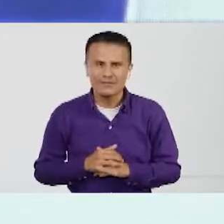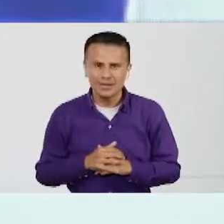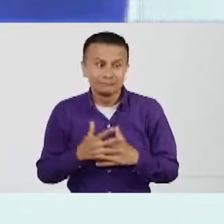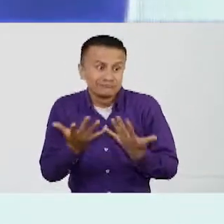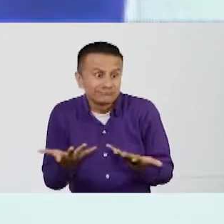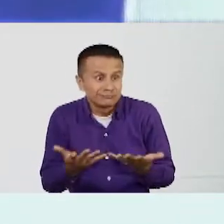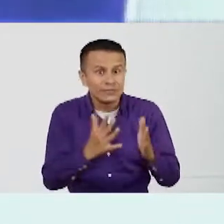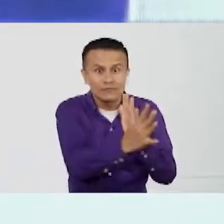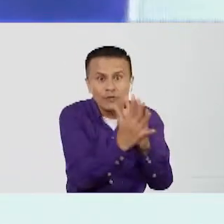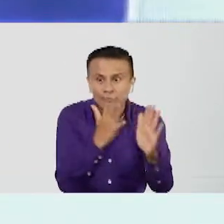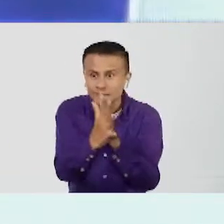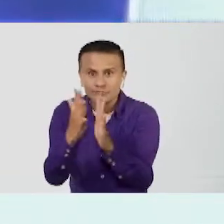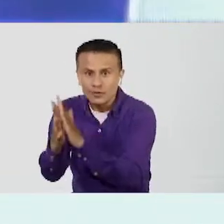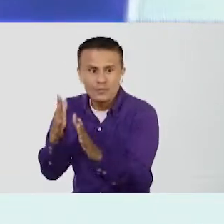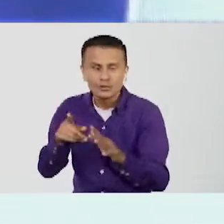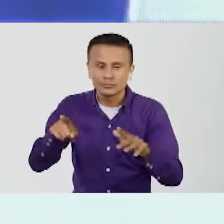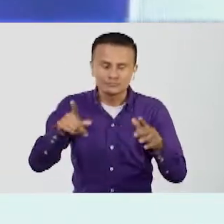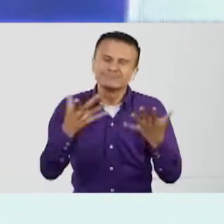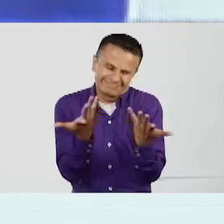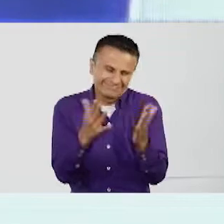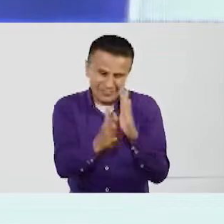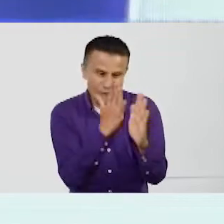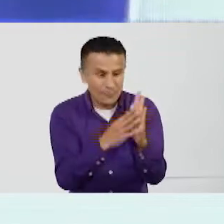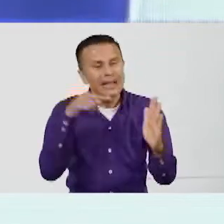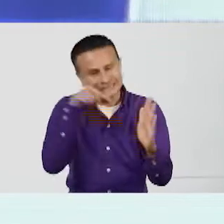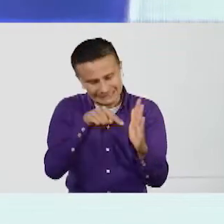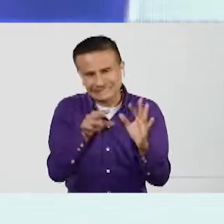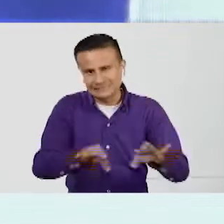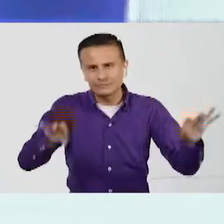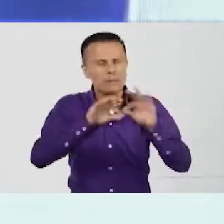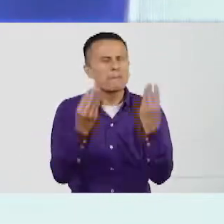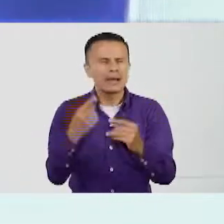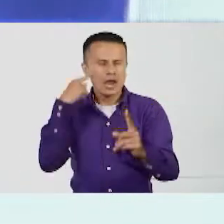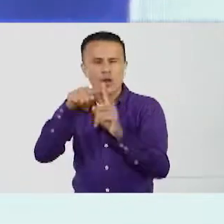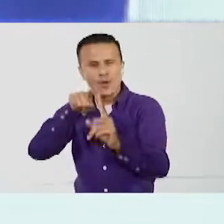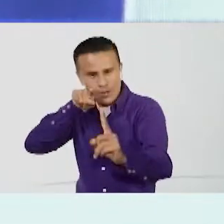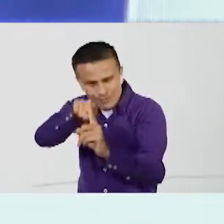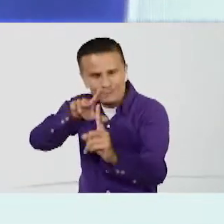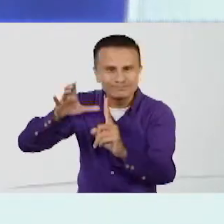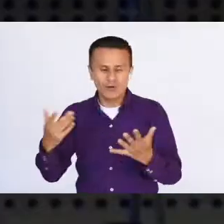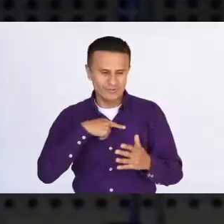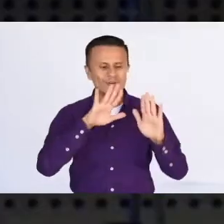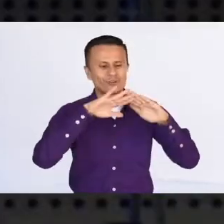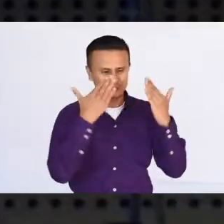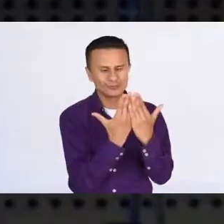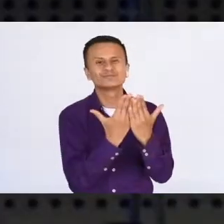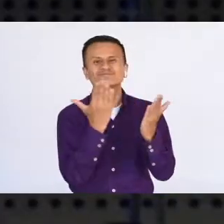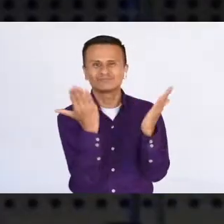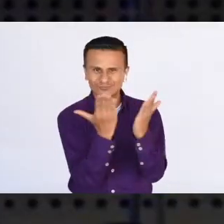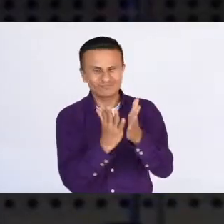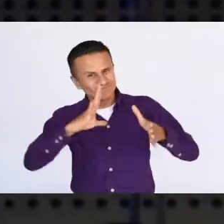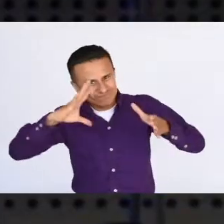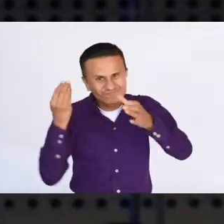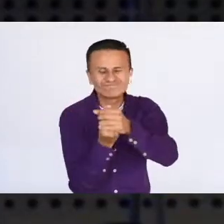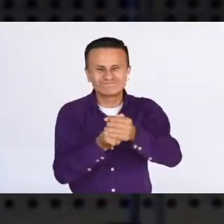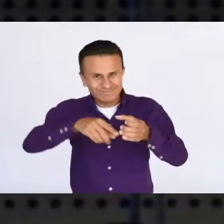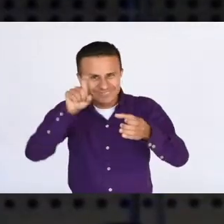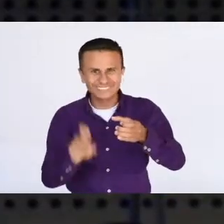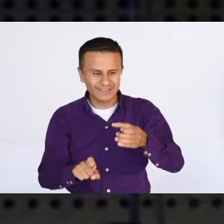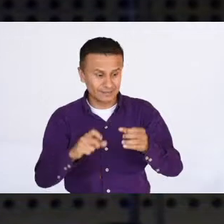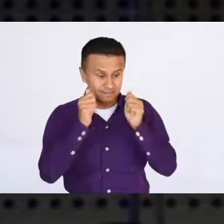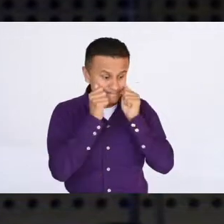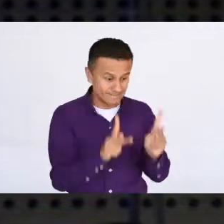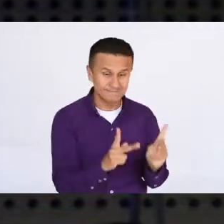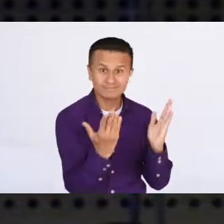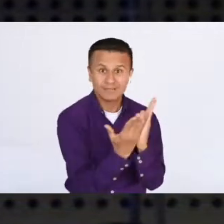we use, collect new forms of data, but it's only a means to an end. It's to include more. To change a society starting